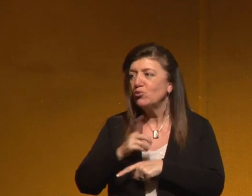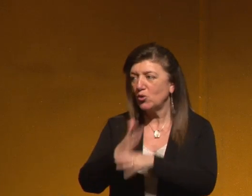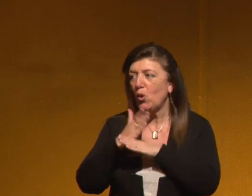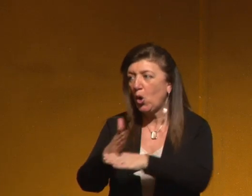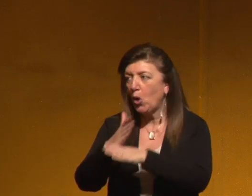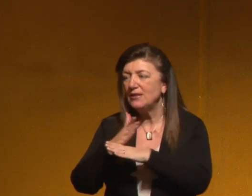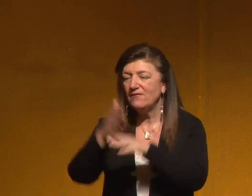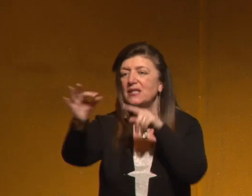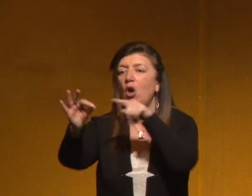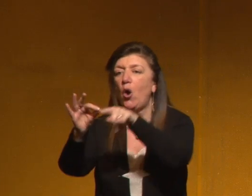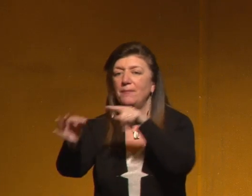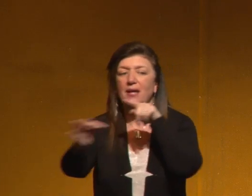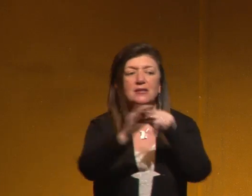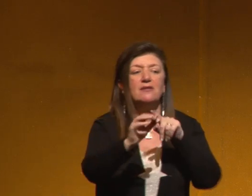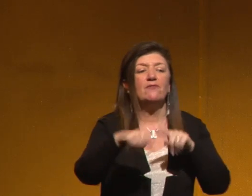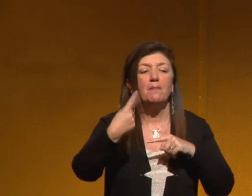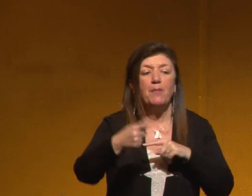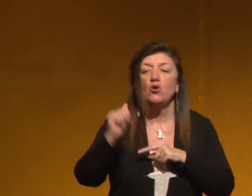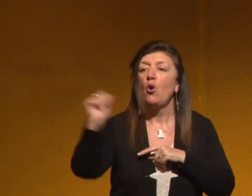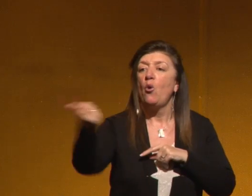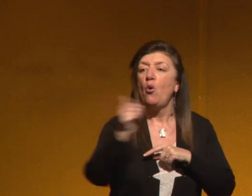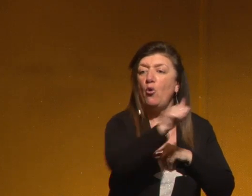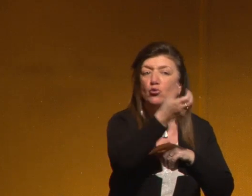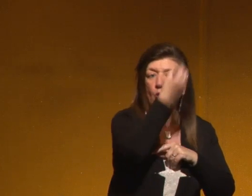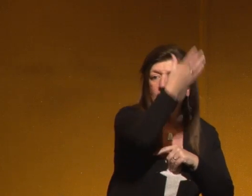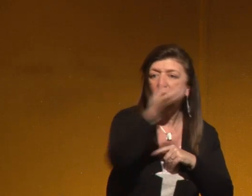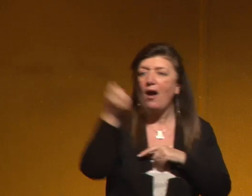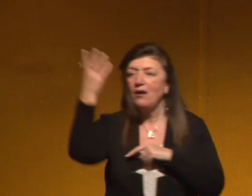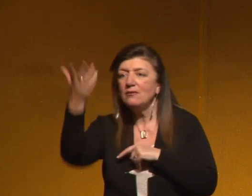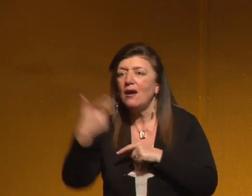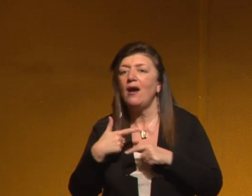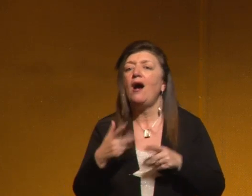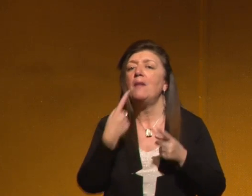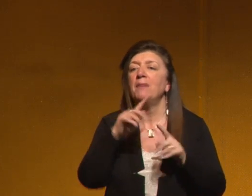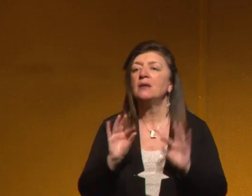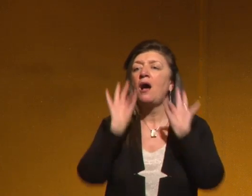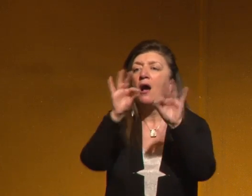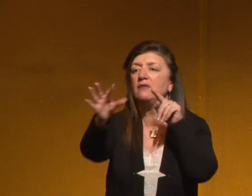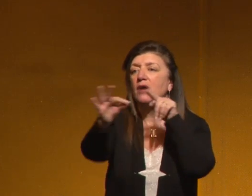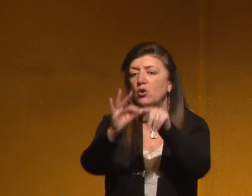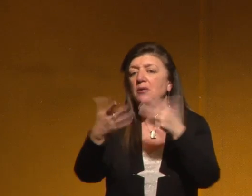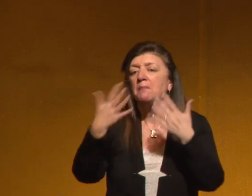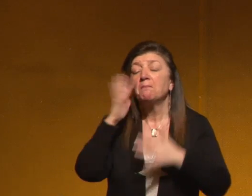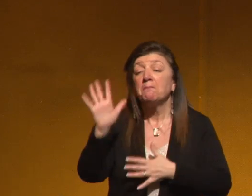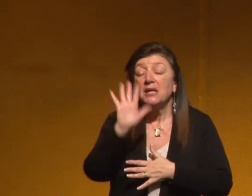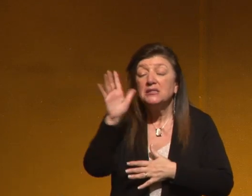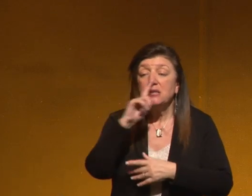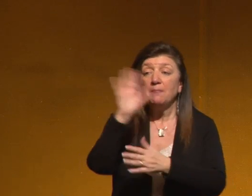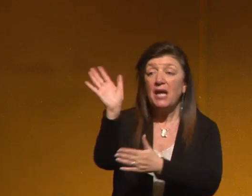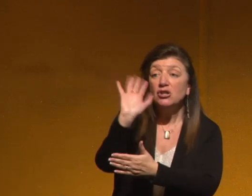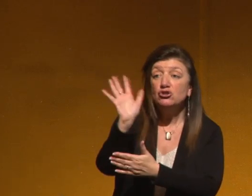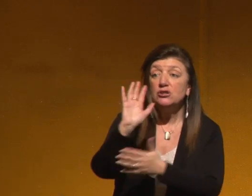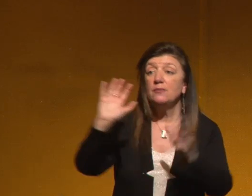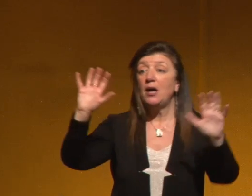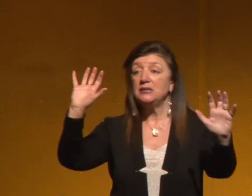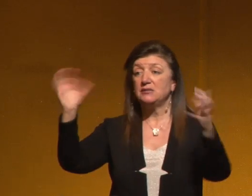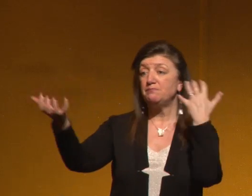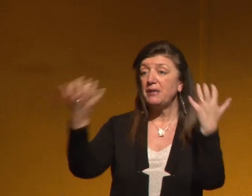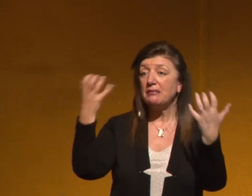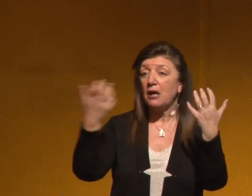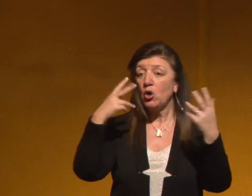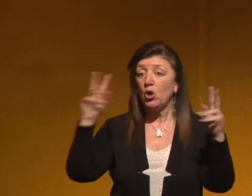quindi poi ognuno mette la propria idea a disposizione di come di come raggiungere quell'obiettivo e mi pare che sul cinema e spero sullo spettacolo dal vivo ci sia chi